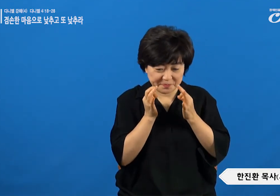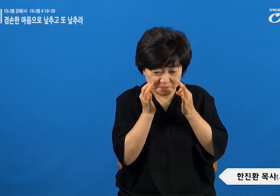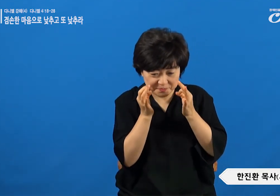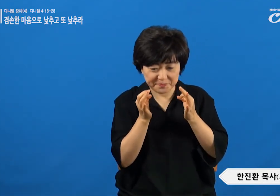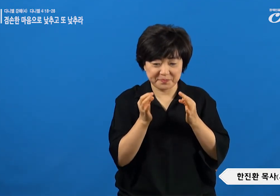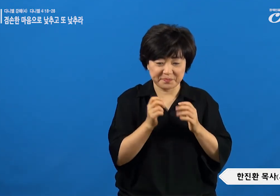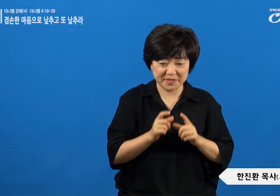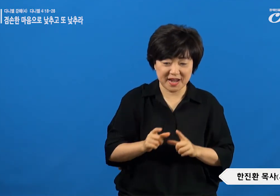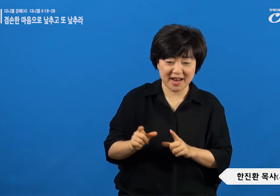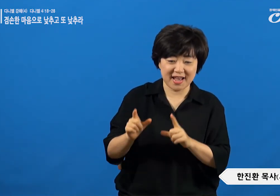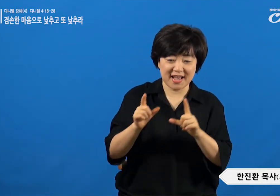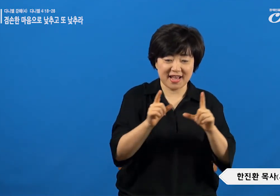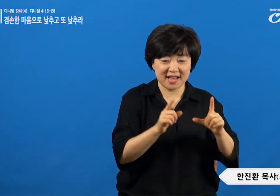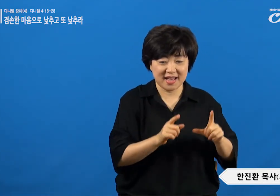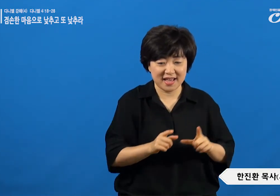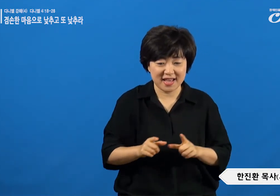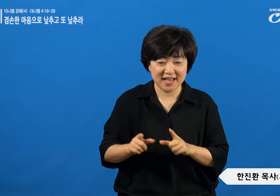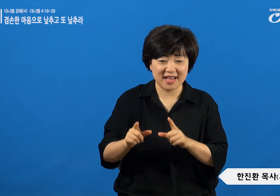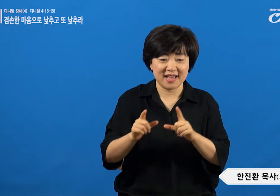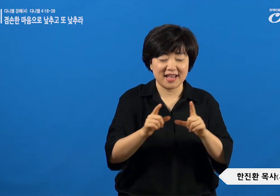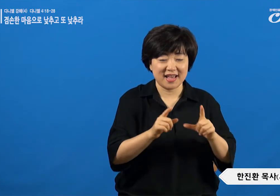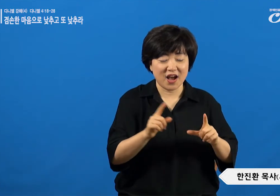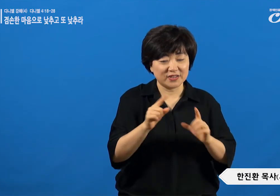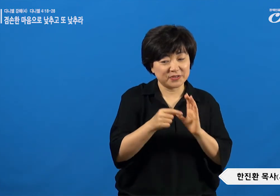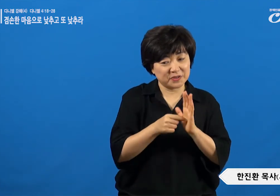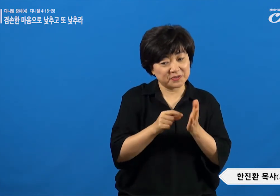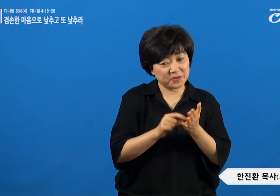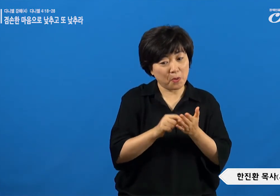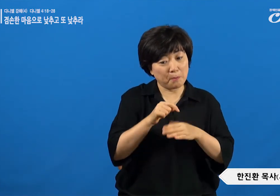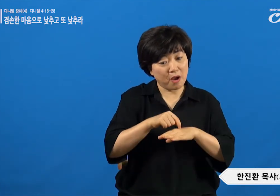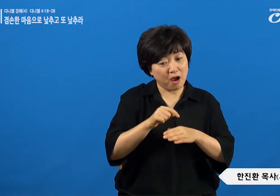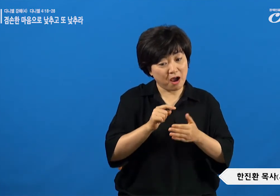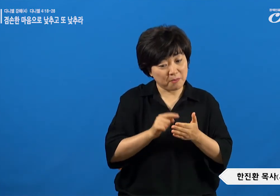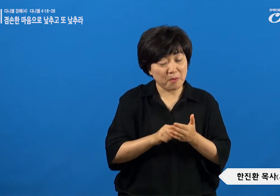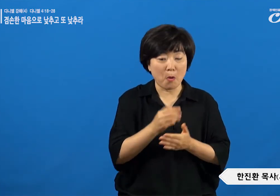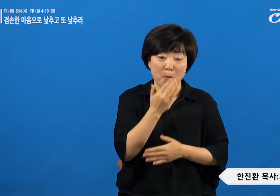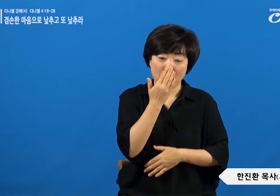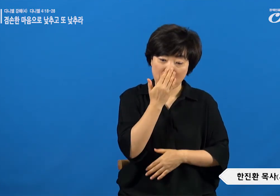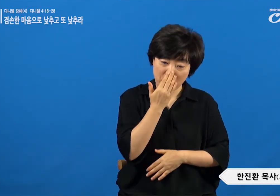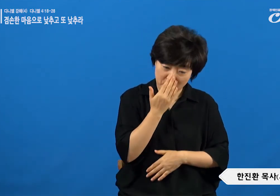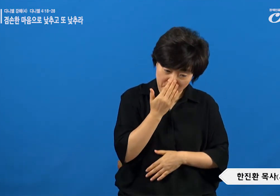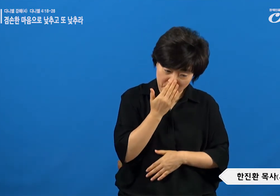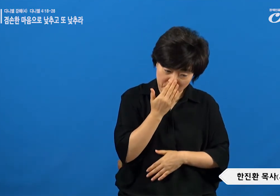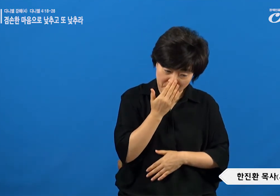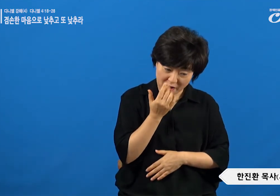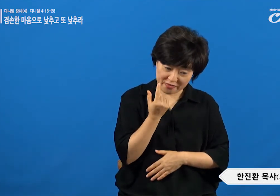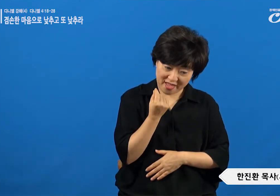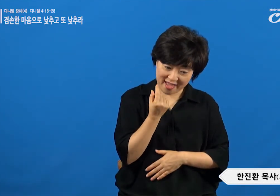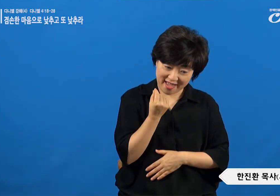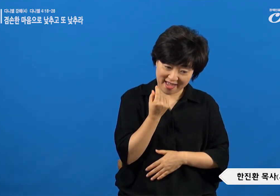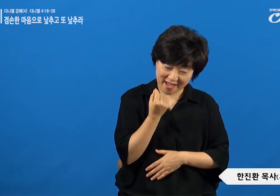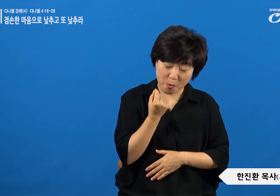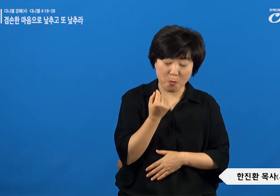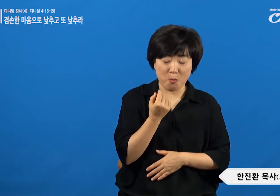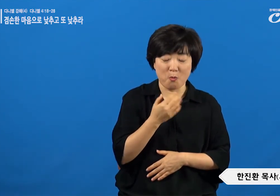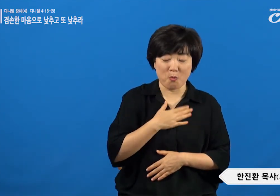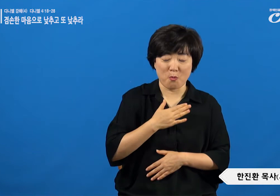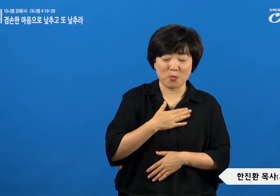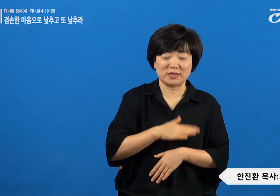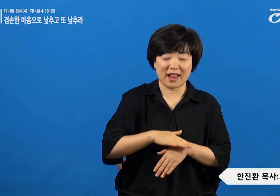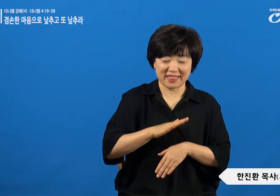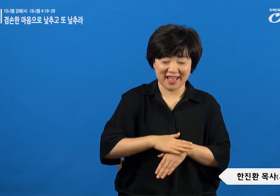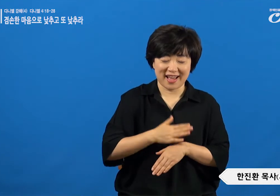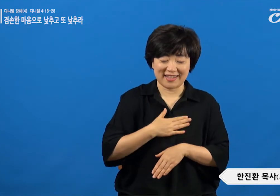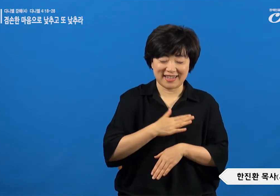그렇게 노력하다 보면 어느 정도 마음을 비웠다 싶으면 자신이